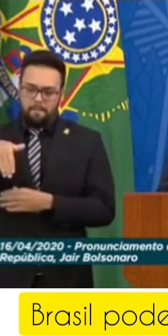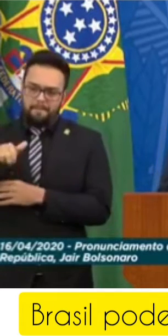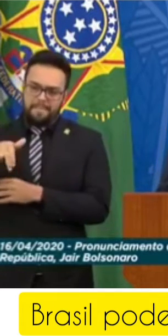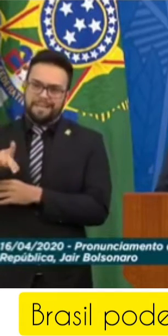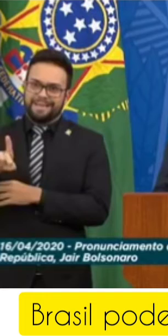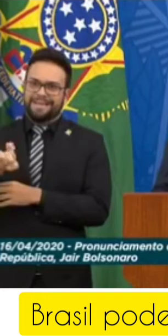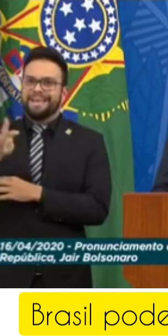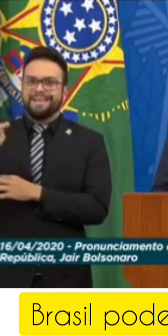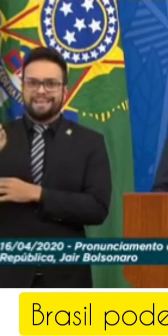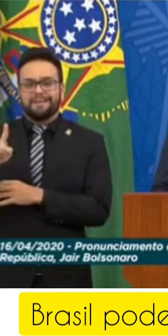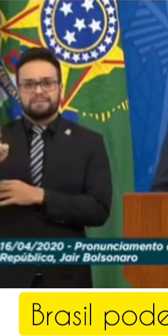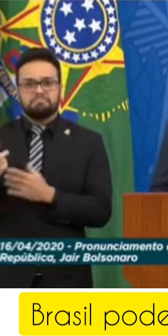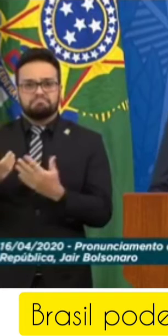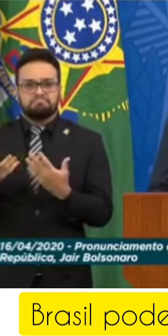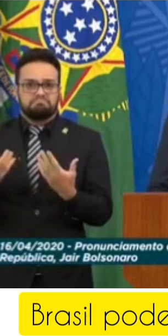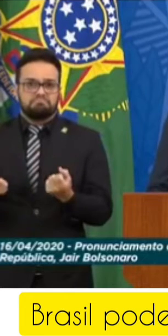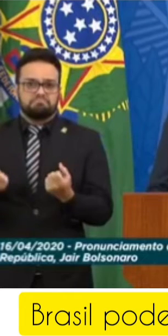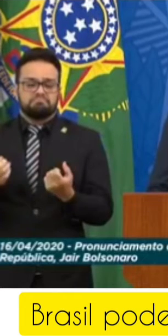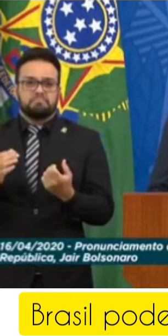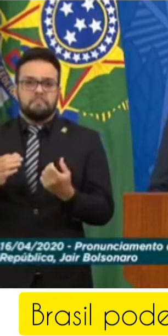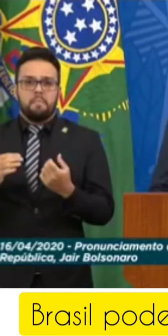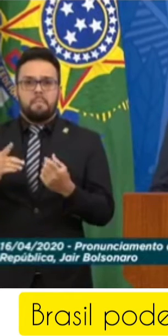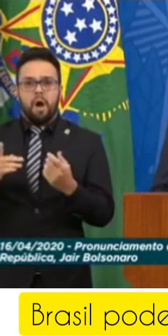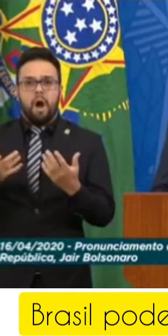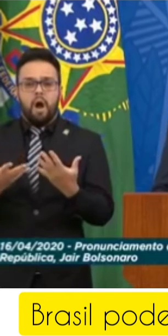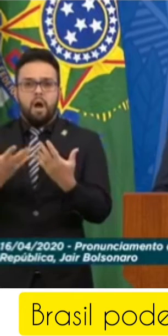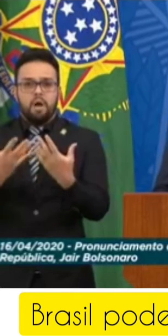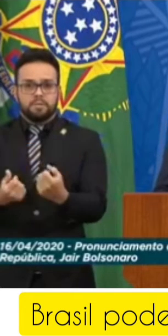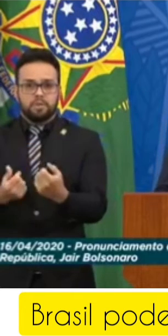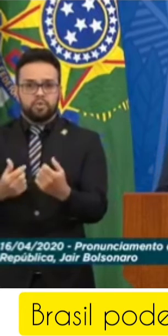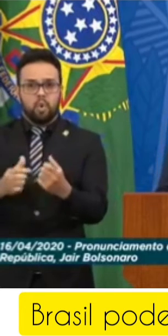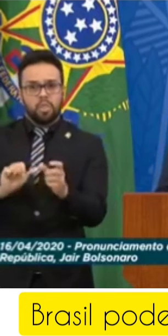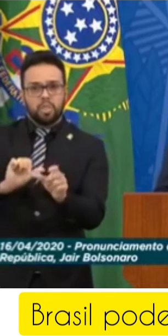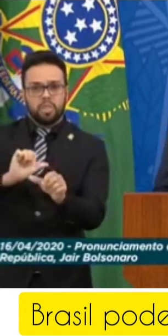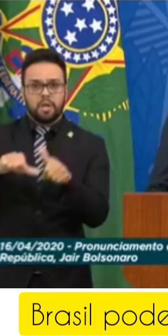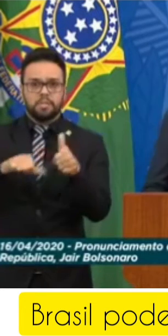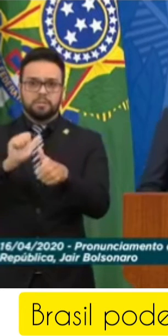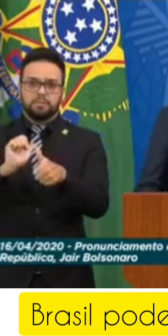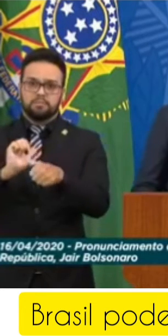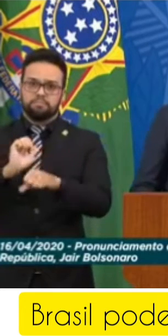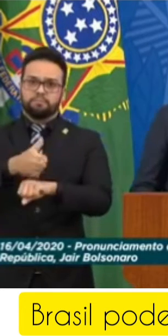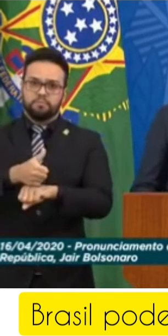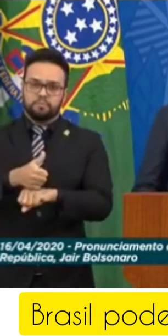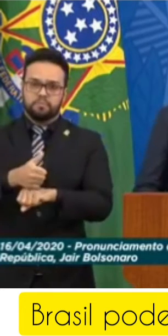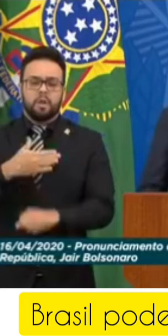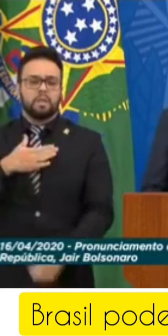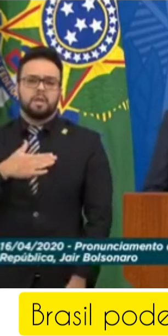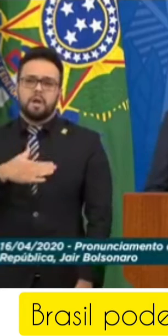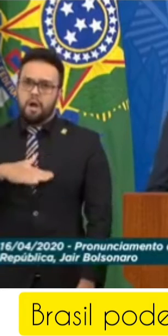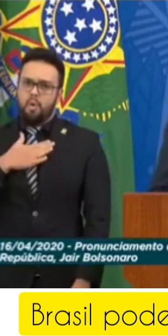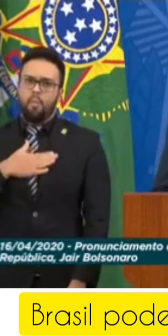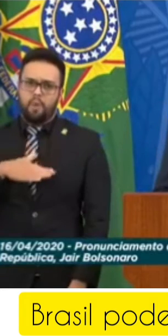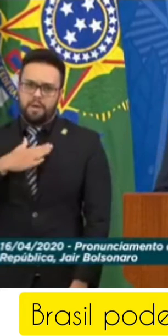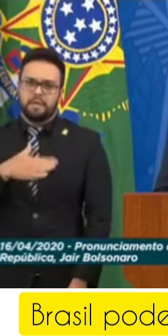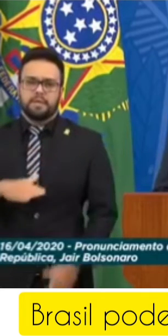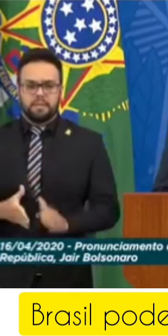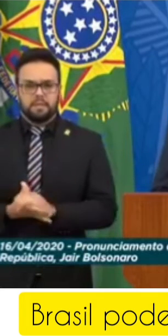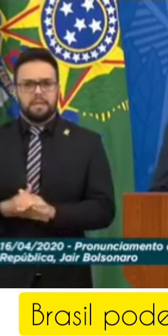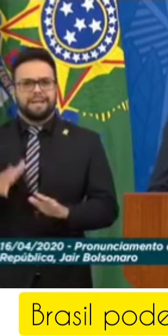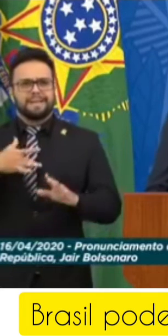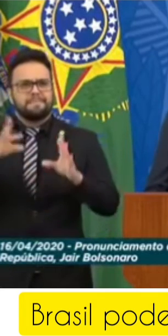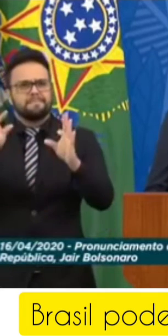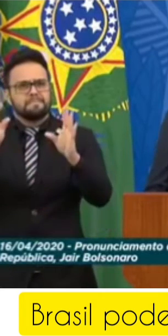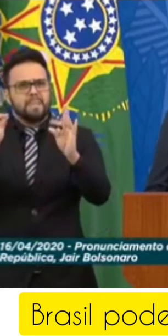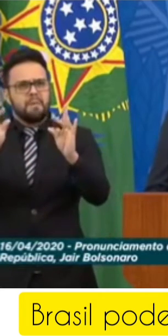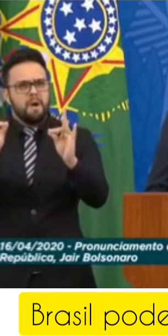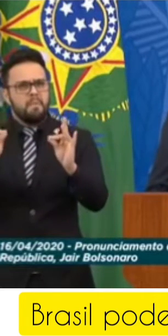parte, participar de uma transição a mais tranquila possível, com maior riqueza de